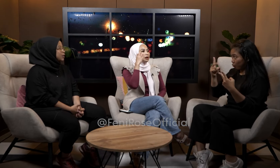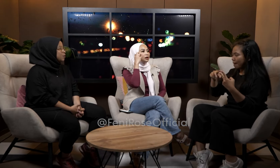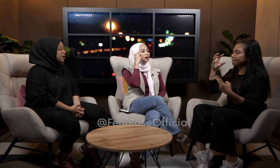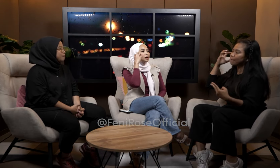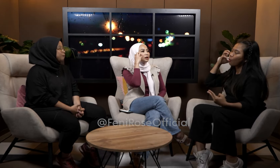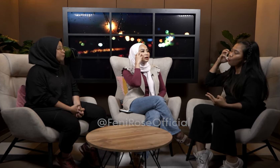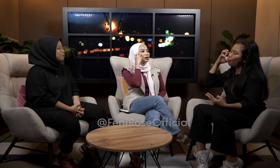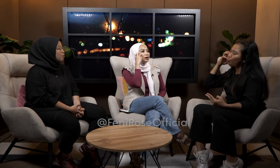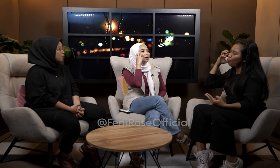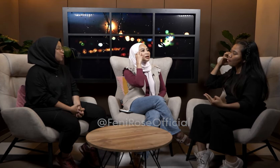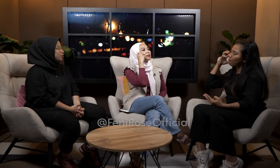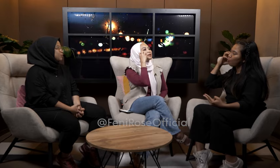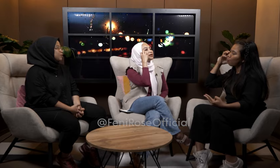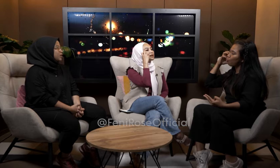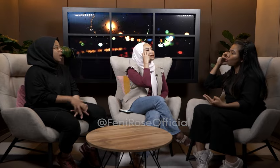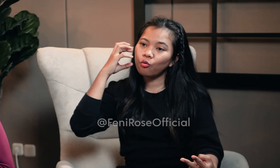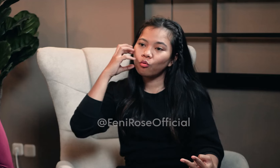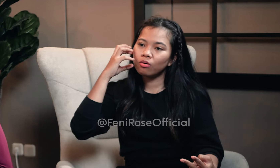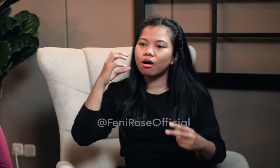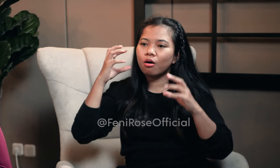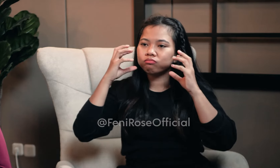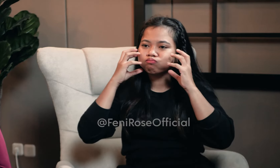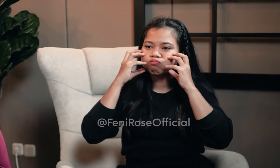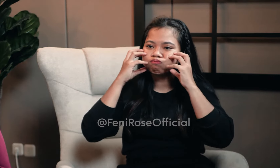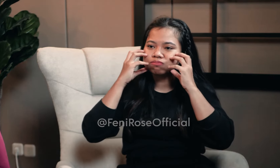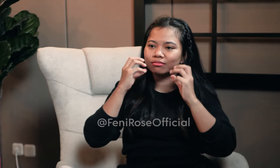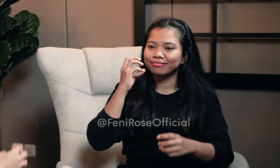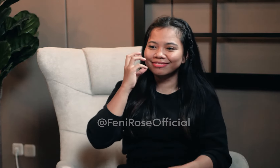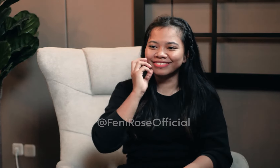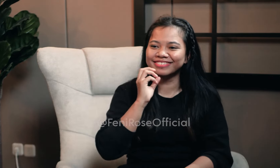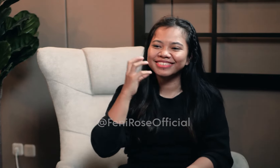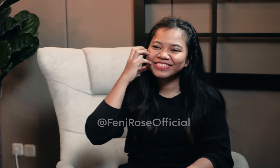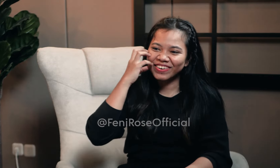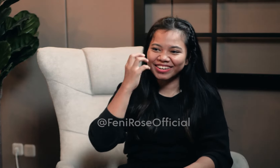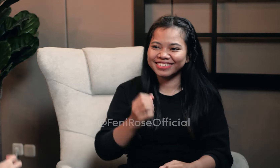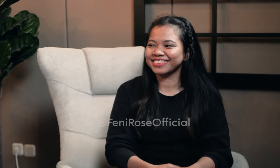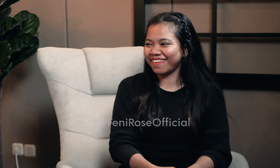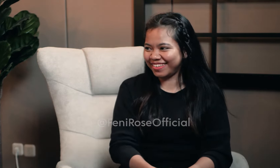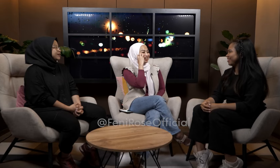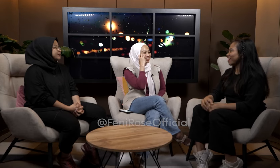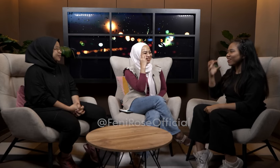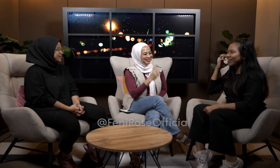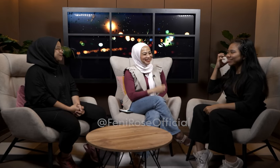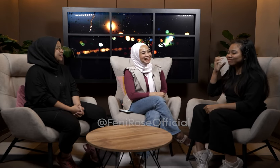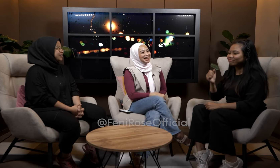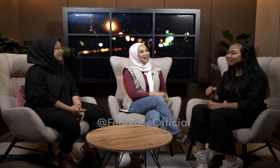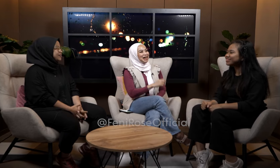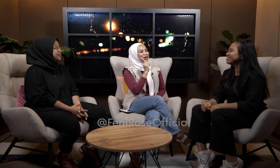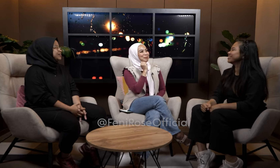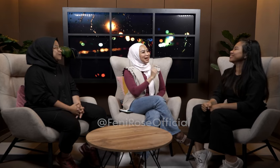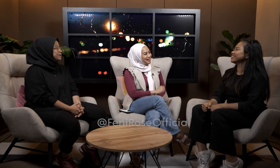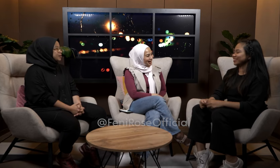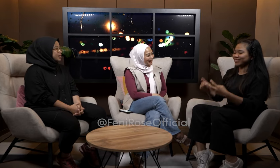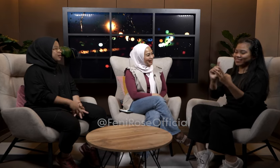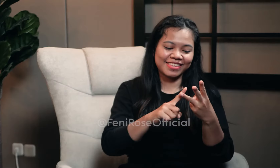kedua Prabowo Kenapa gini Apa sebab Prabowo sebab Prabowo seperti itu kalau Pak Ganjar